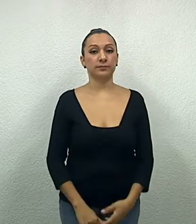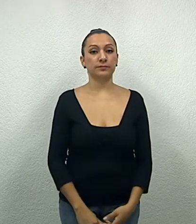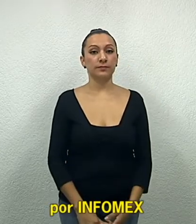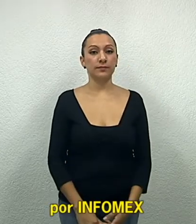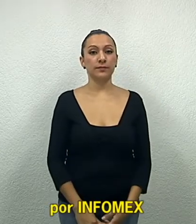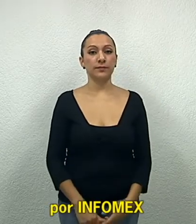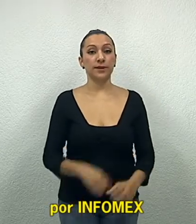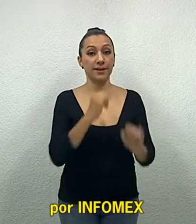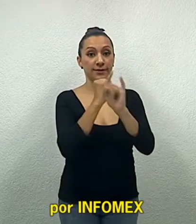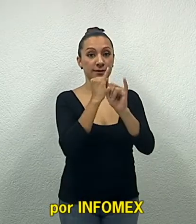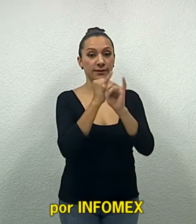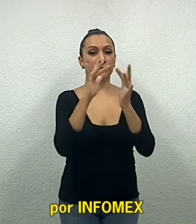por informex